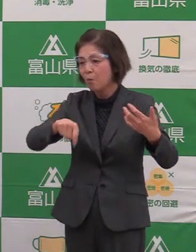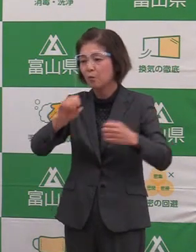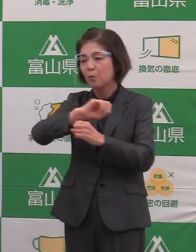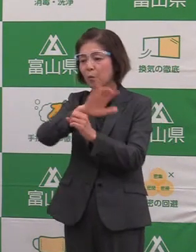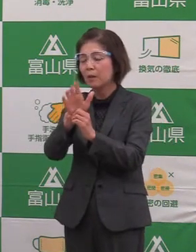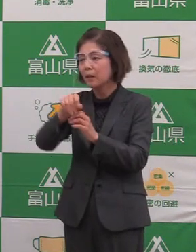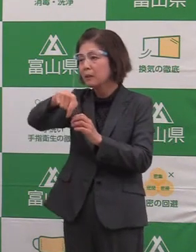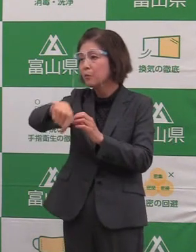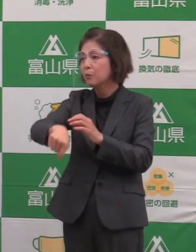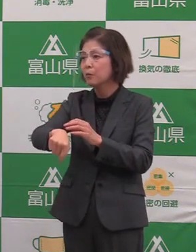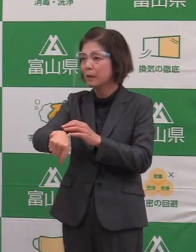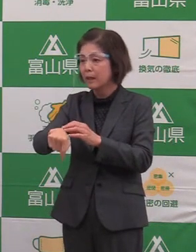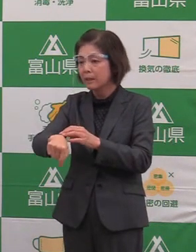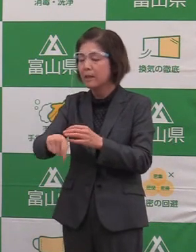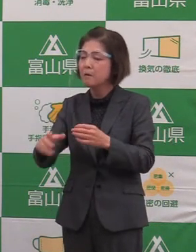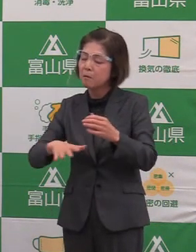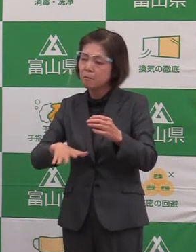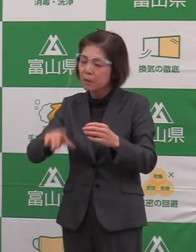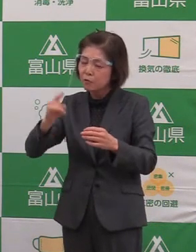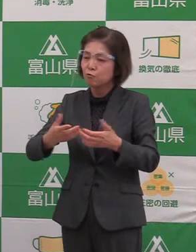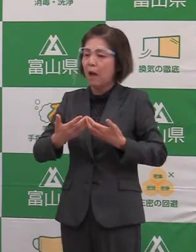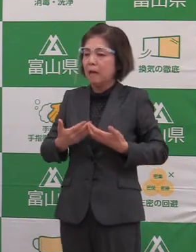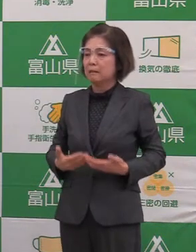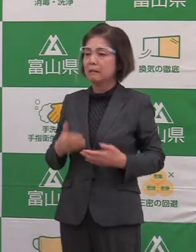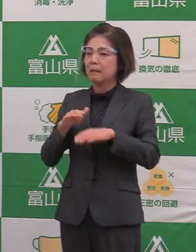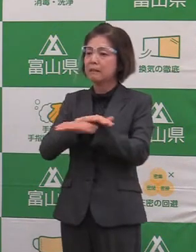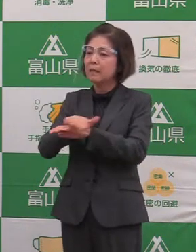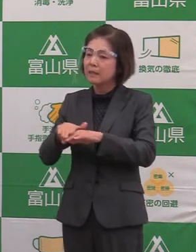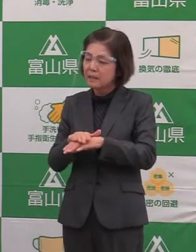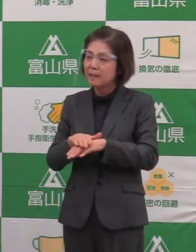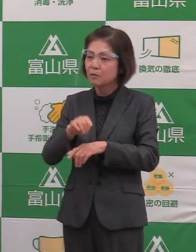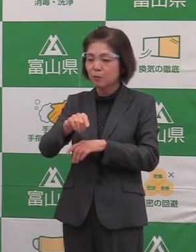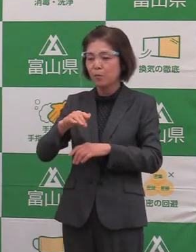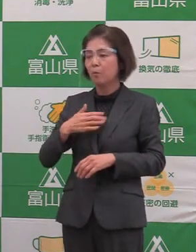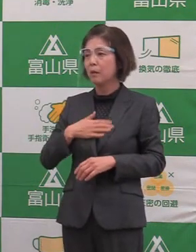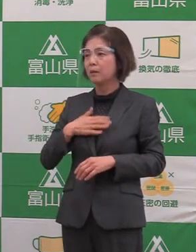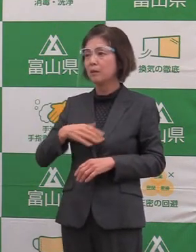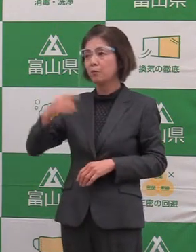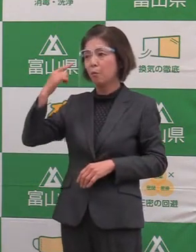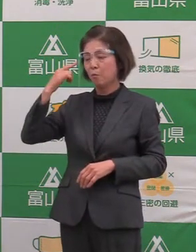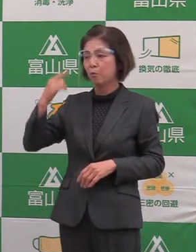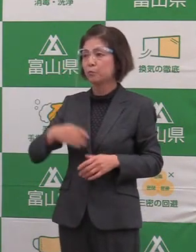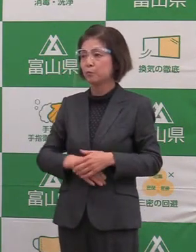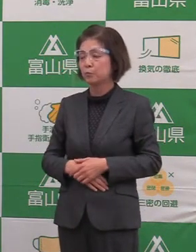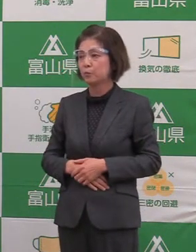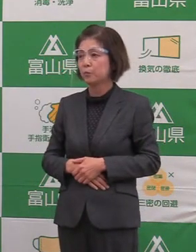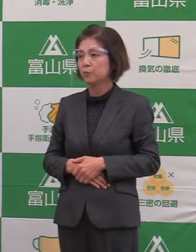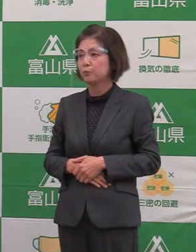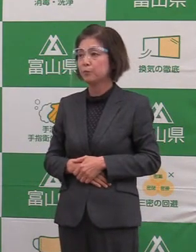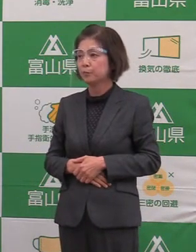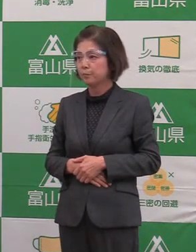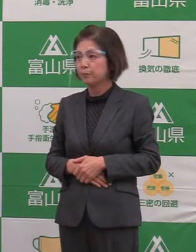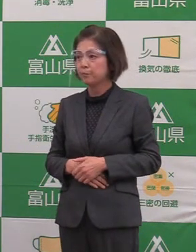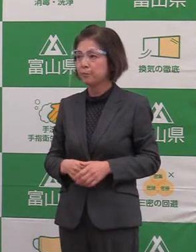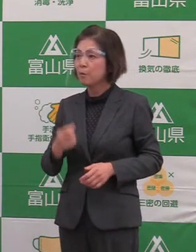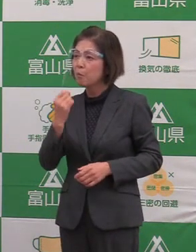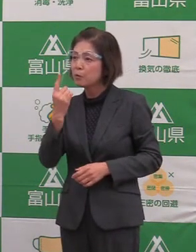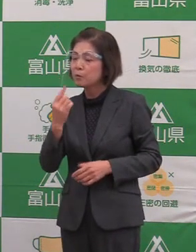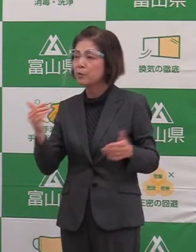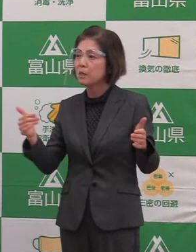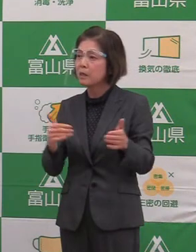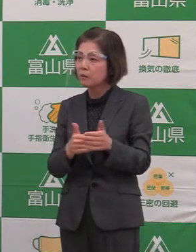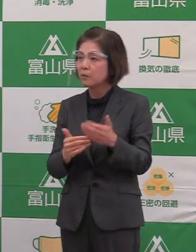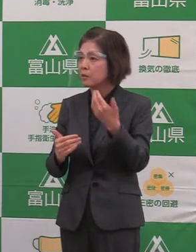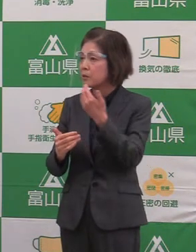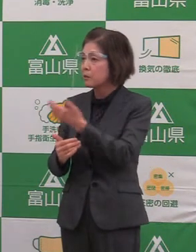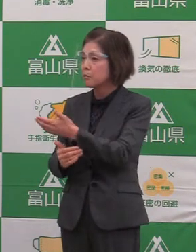ので、まあ、そういうことで私はそのように考えています。 わかりました。ごめんなさい、最後まで言いながらもう一点だけ、